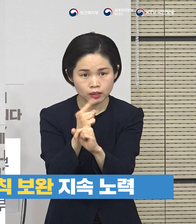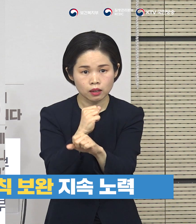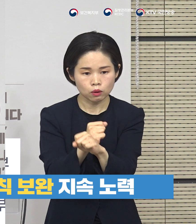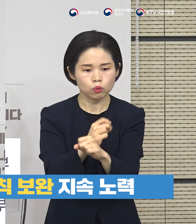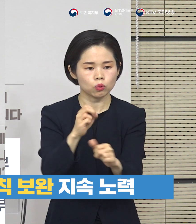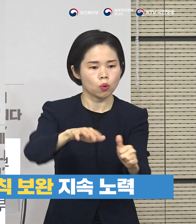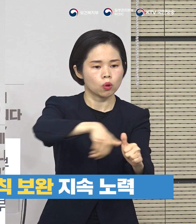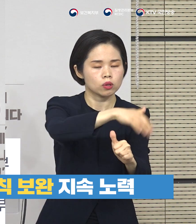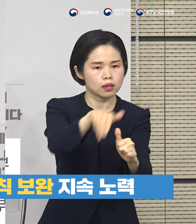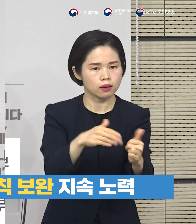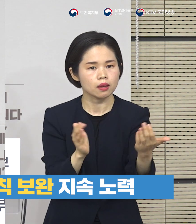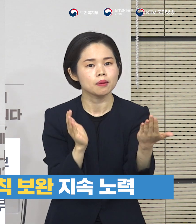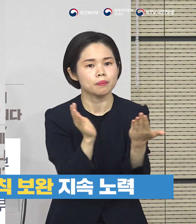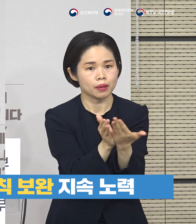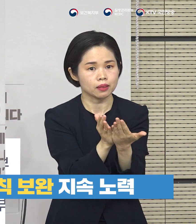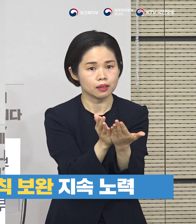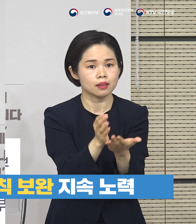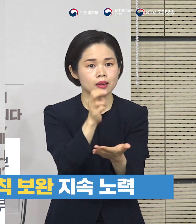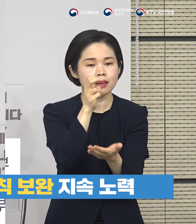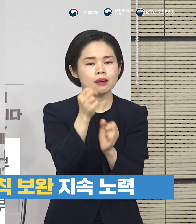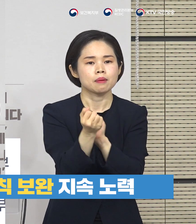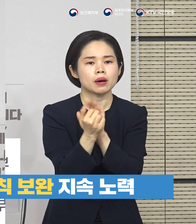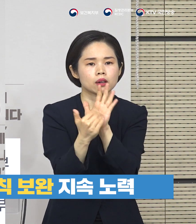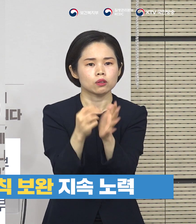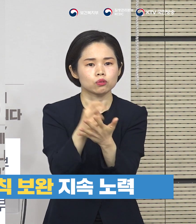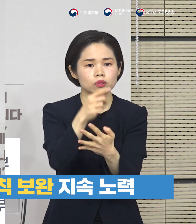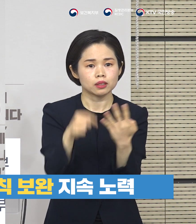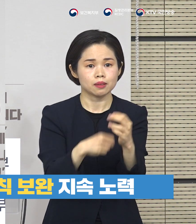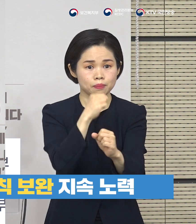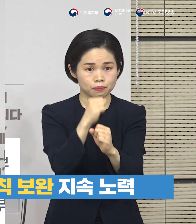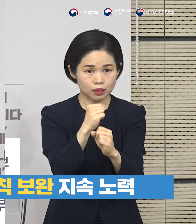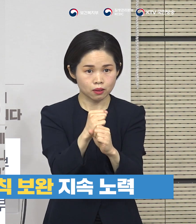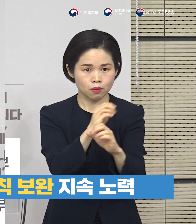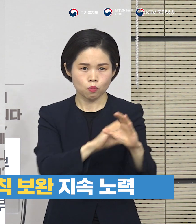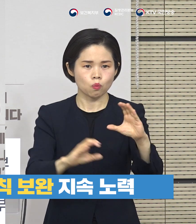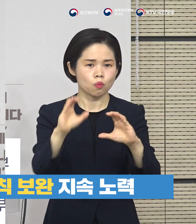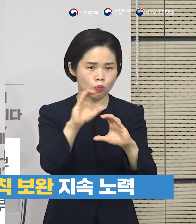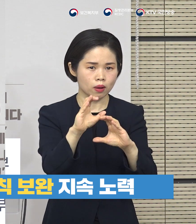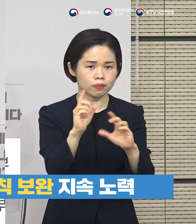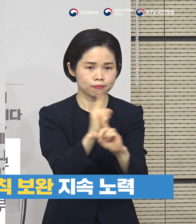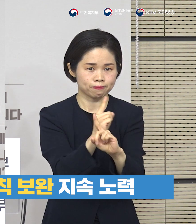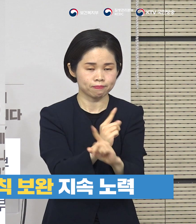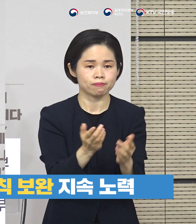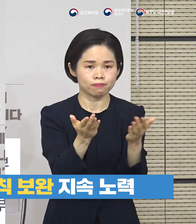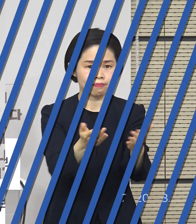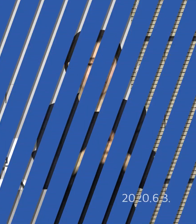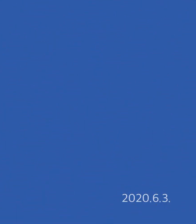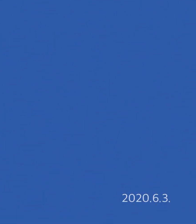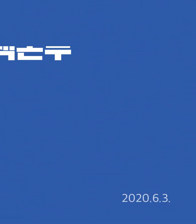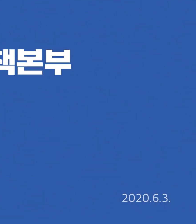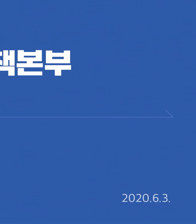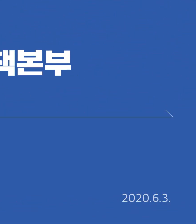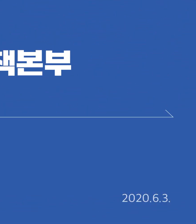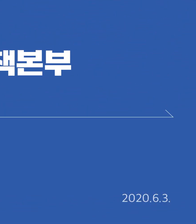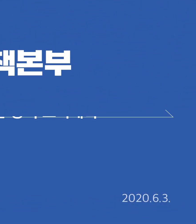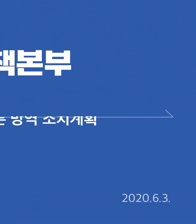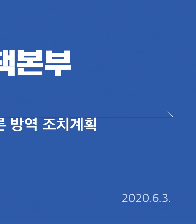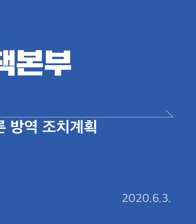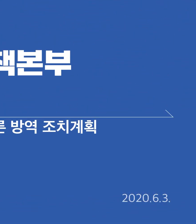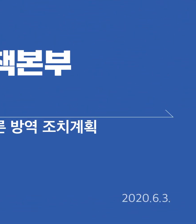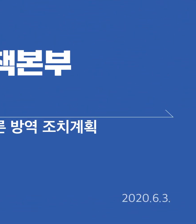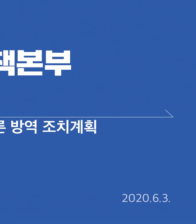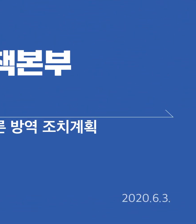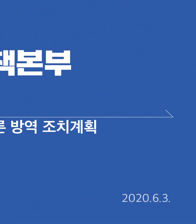한편 상황과 환경에 적합한 방역수칙을 만들어서 보완해 나가겠습니다.